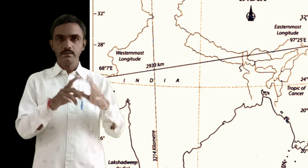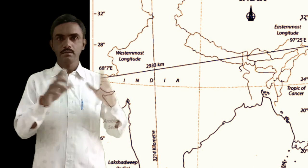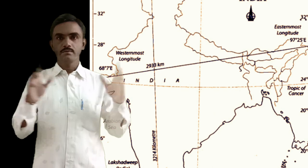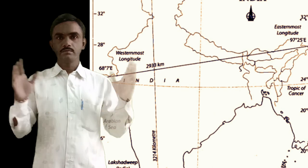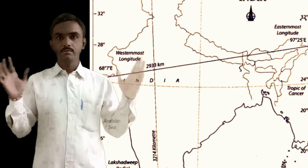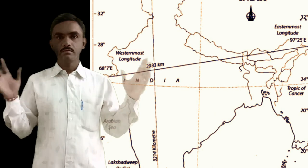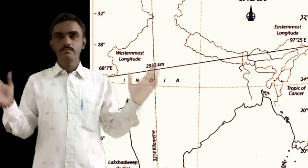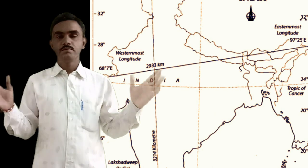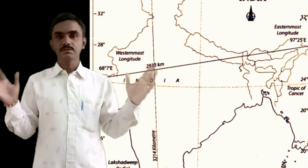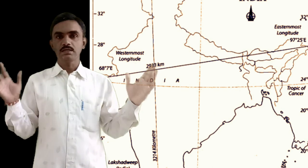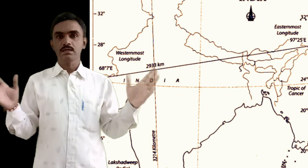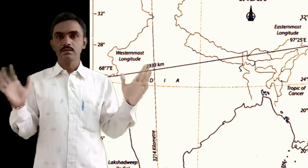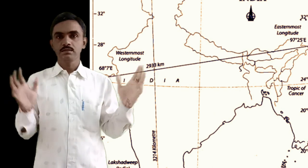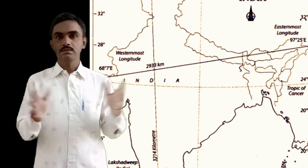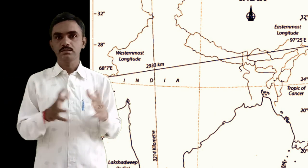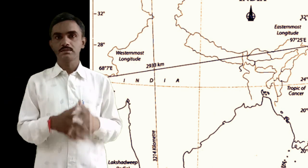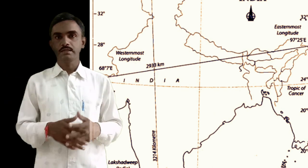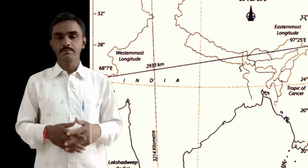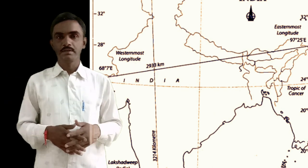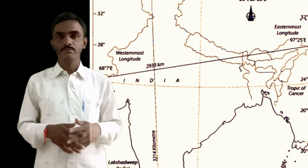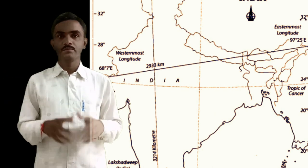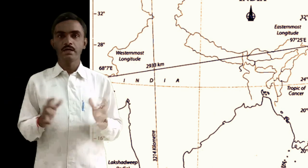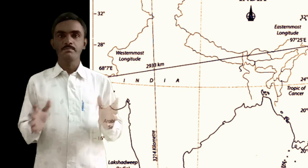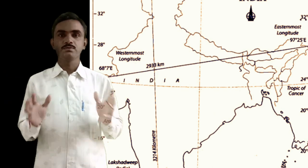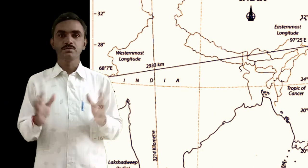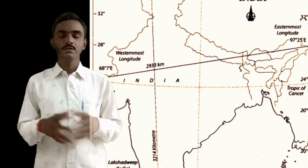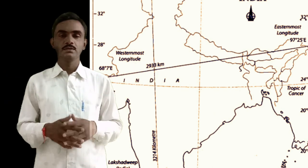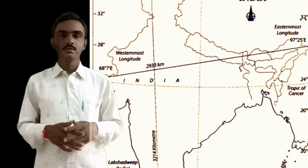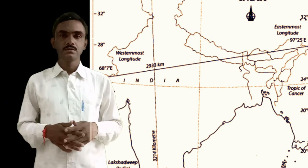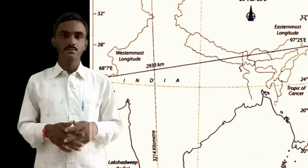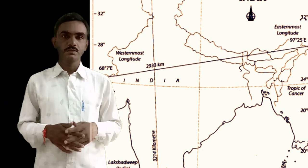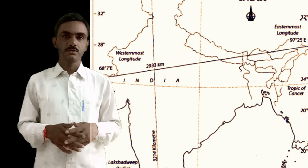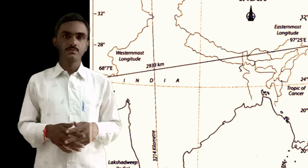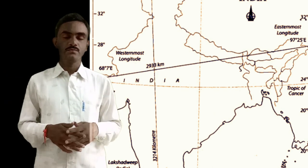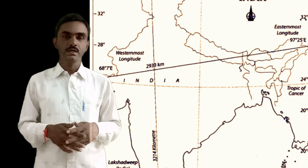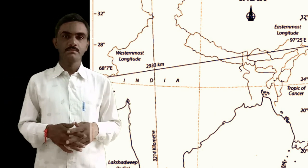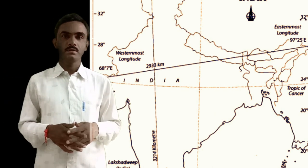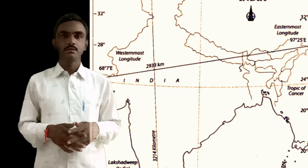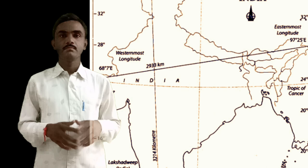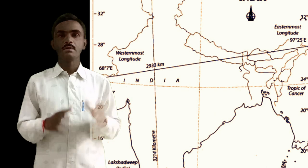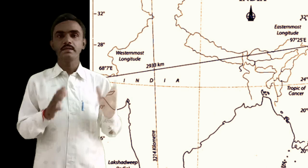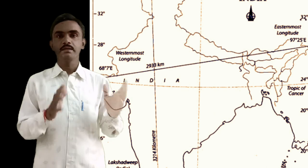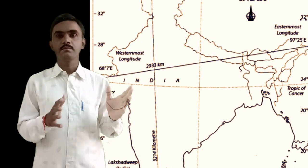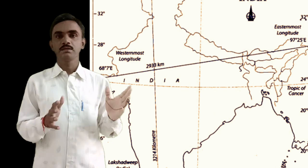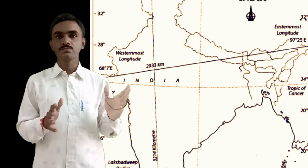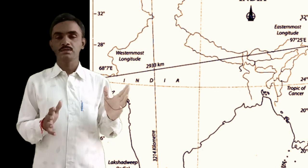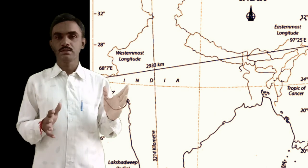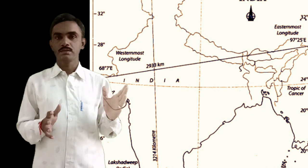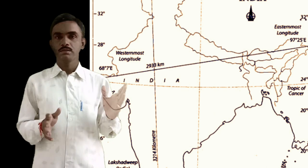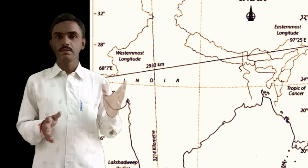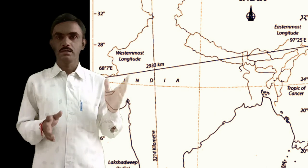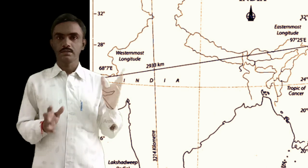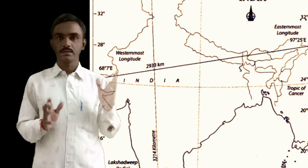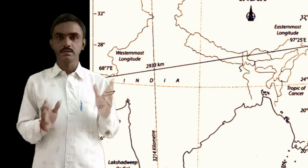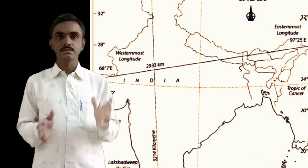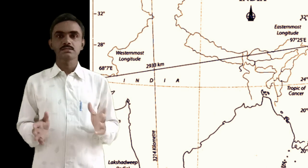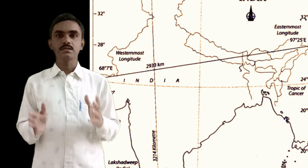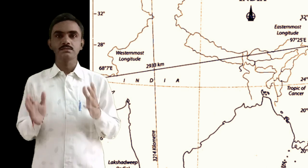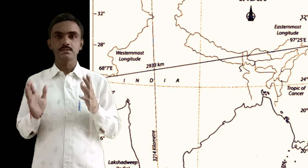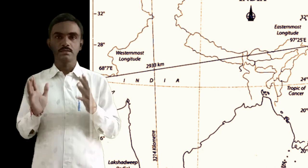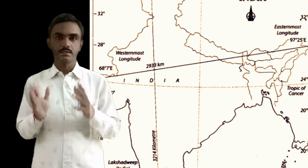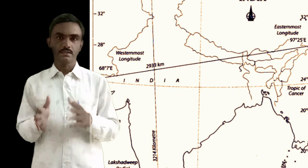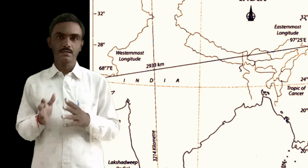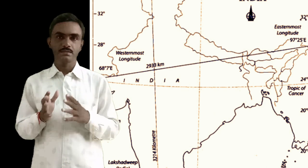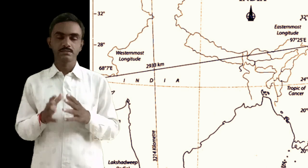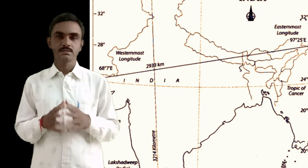એ વિસ્તારની દ્રષ્ટિએ આપણે વ્યાપ જોઈએ તો તેનો વ્યાપ બંને બાજુએ એટલે કે